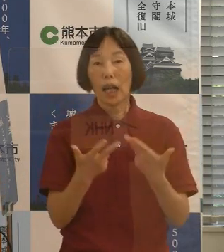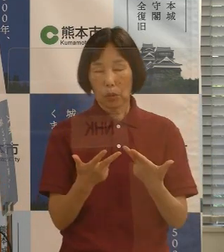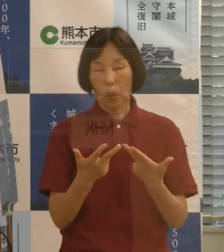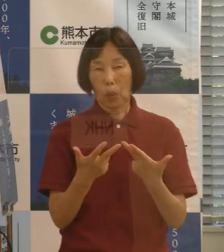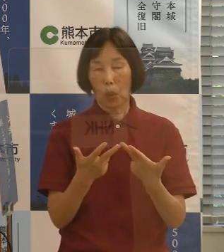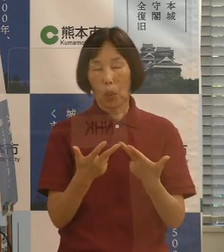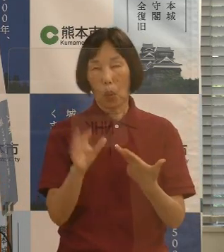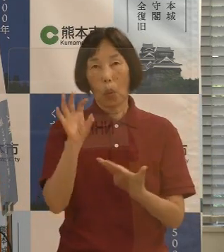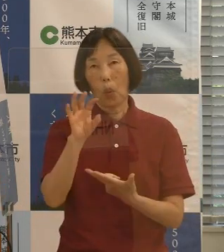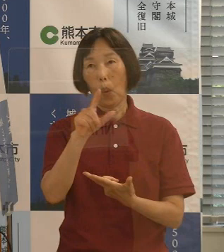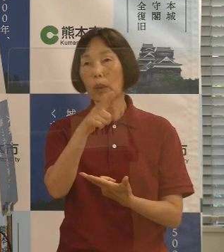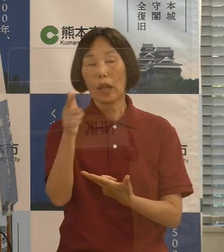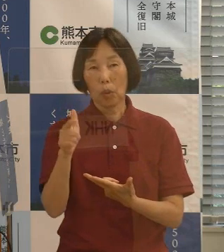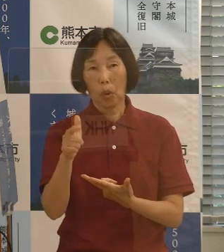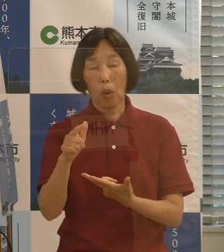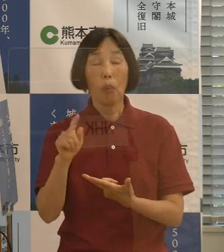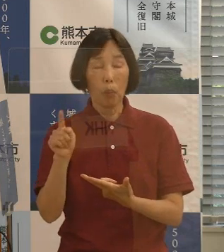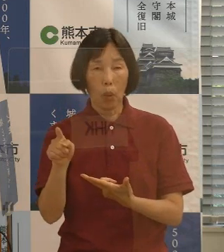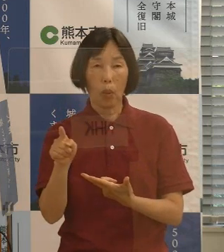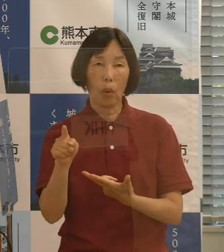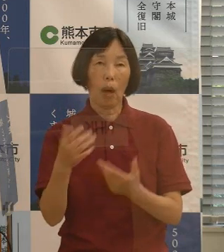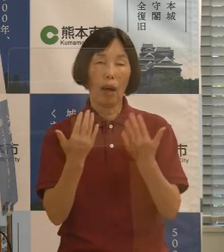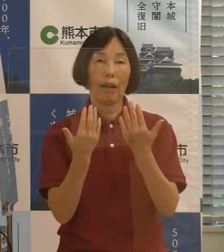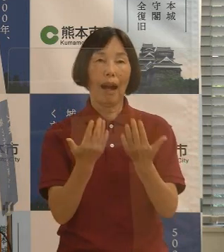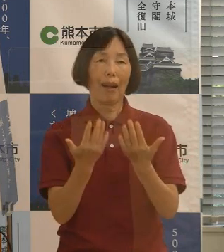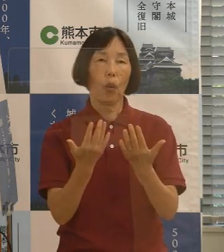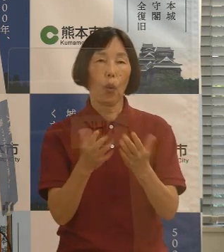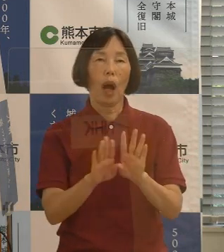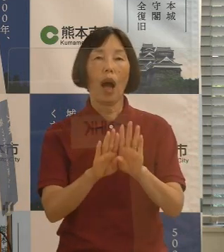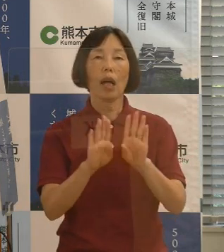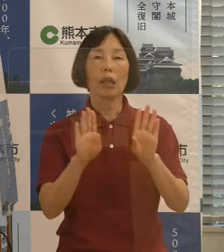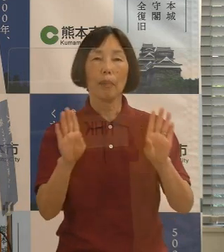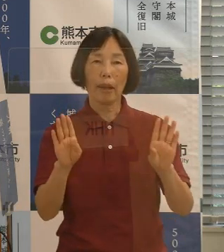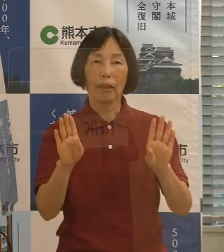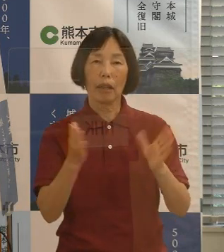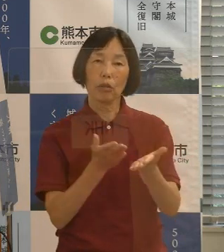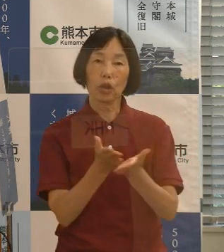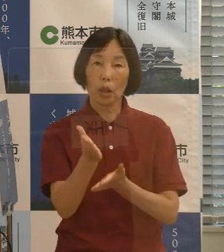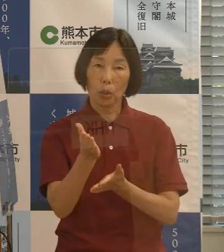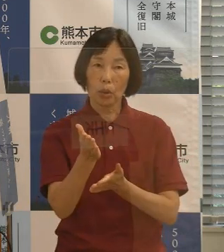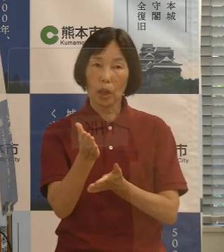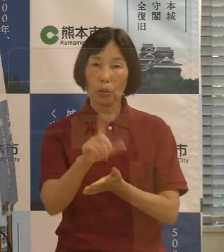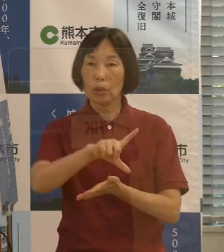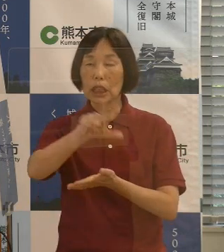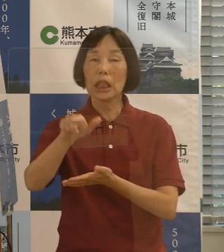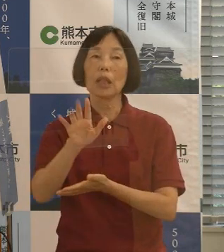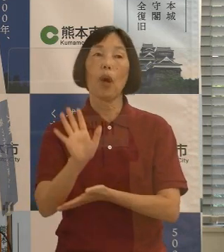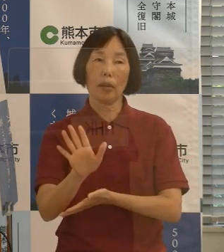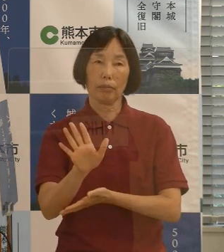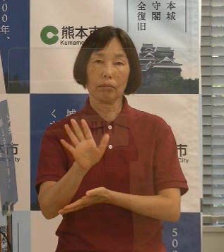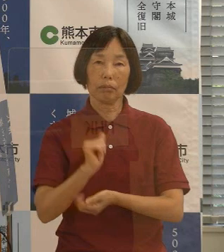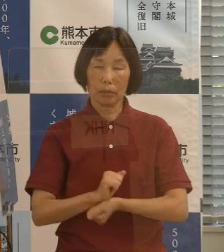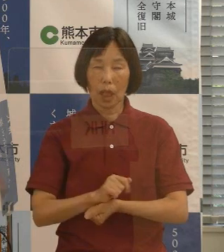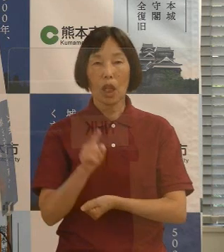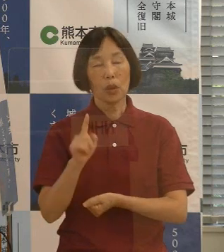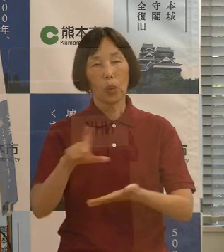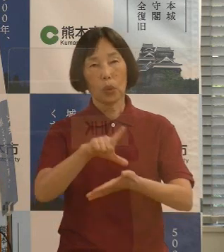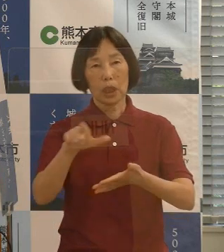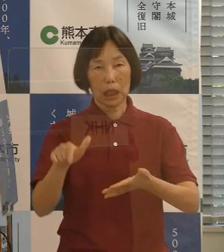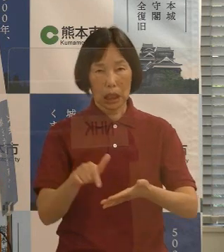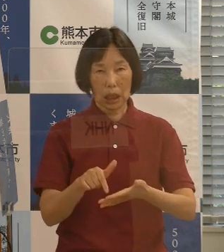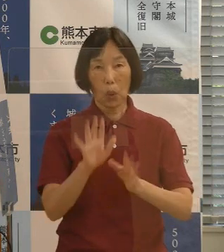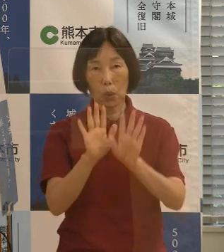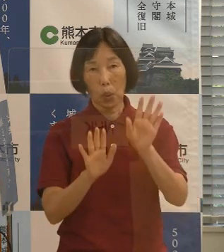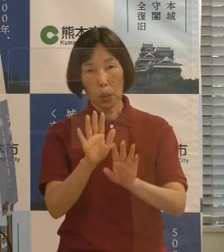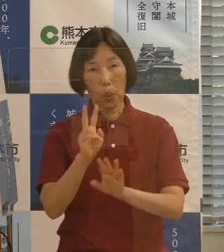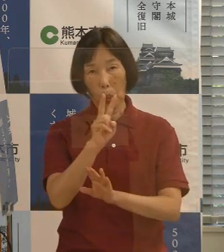地域ではですね、学校がもう2学期がスタートしているという地域がありますので、まあ、そういったところの状況をよく見ながら、それ